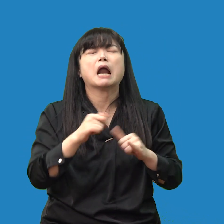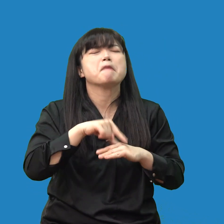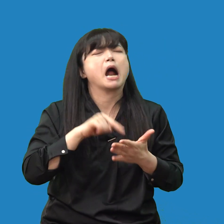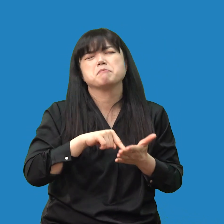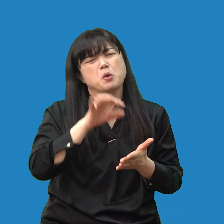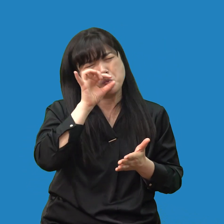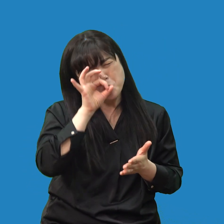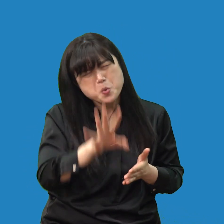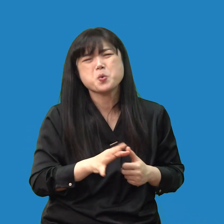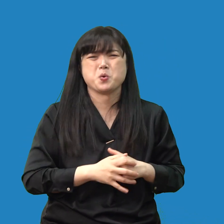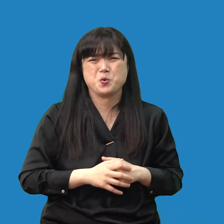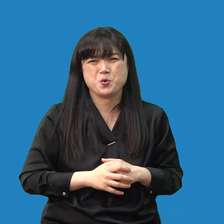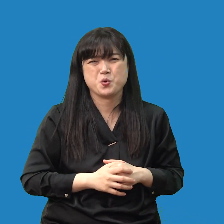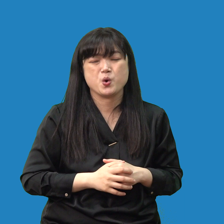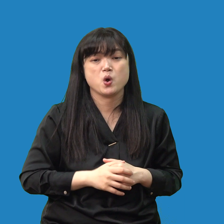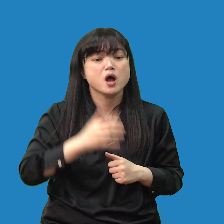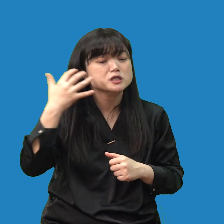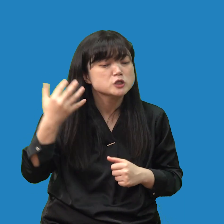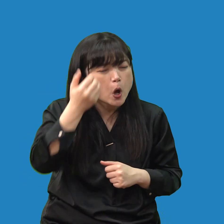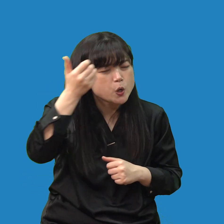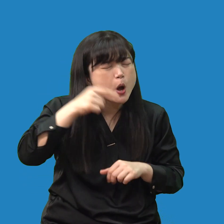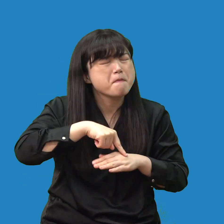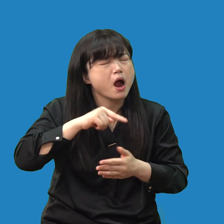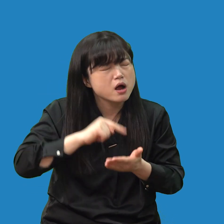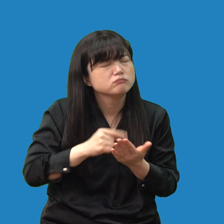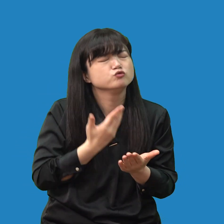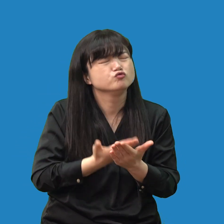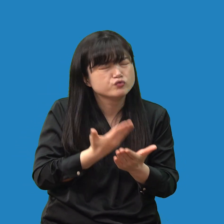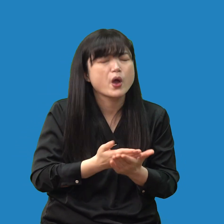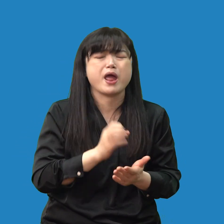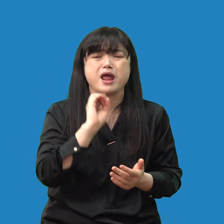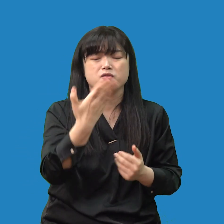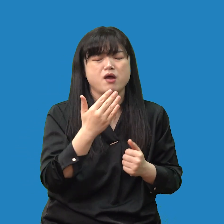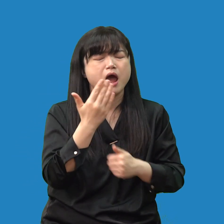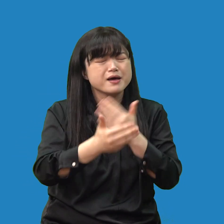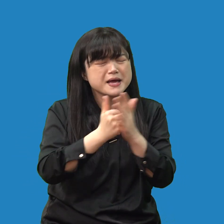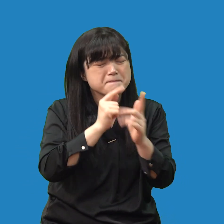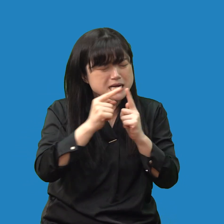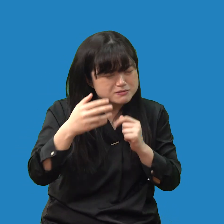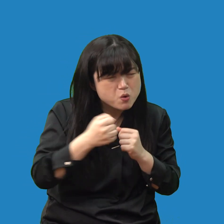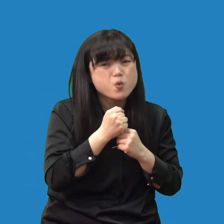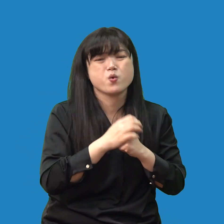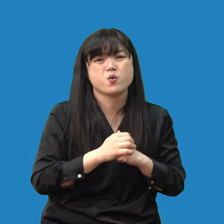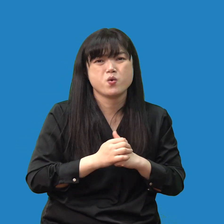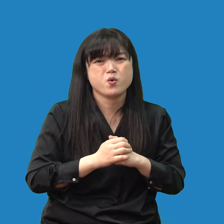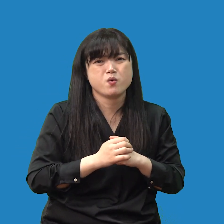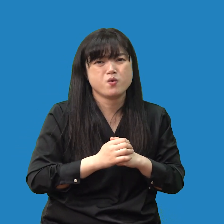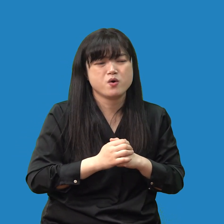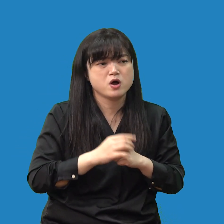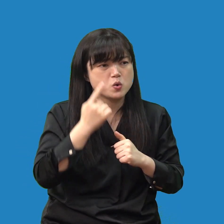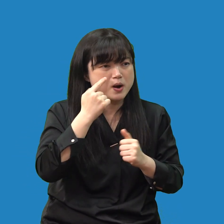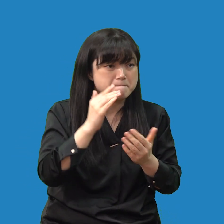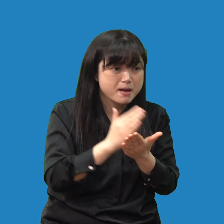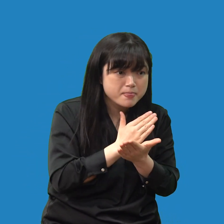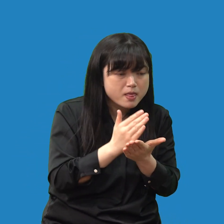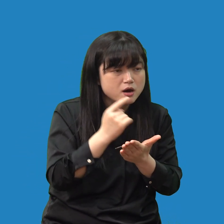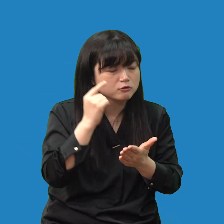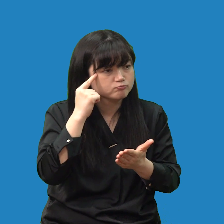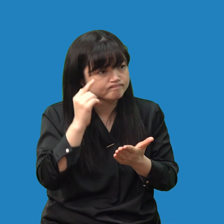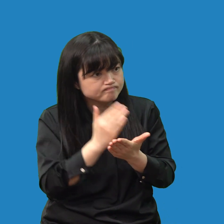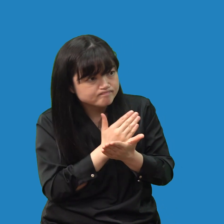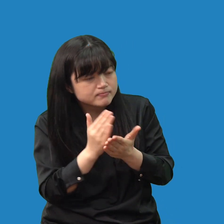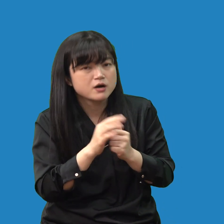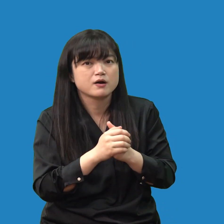안 되죠. 그래서 성령의 마음을 품어야 안 됩니까? 하나님의 말씀으로서 우리가 판단하고